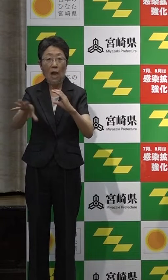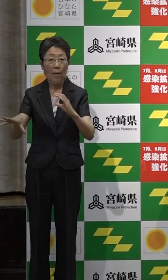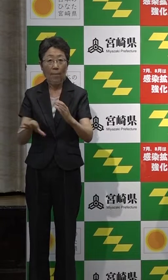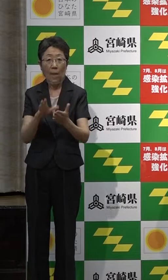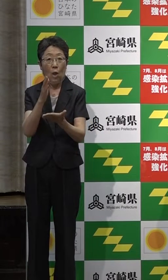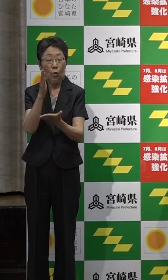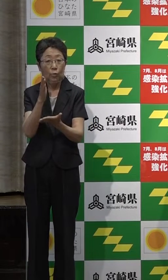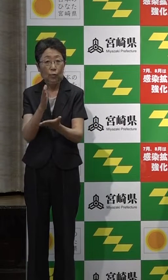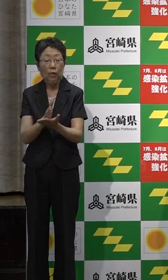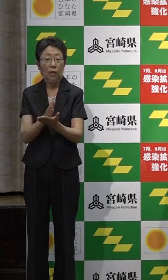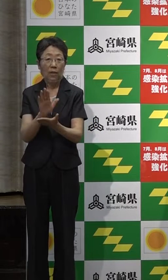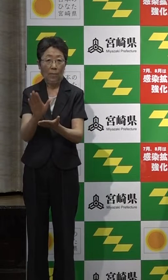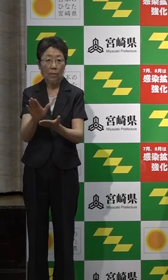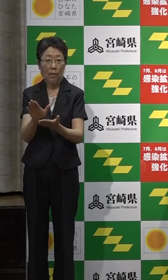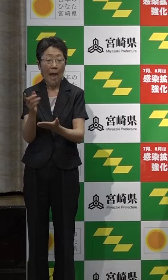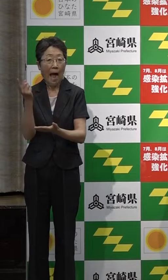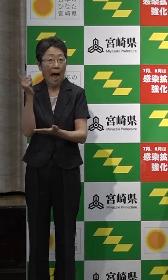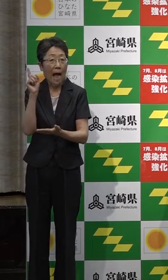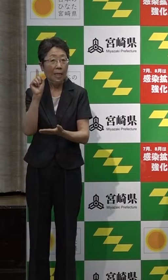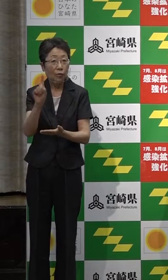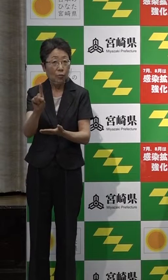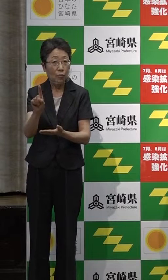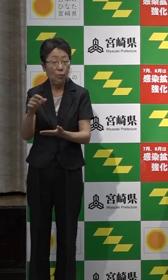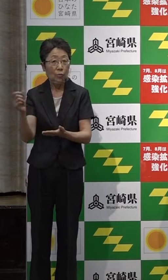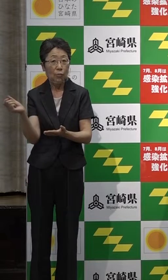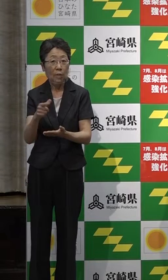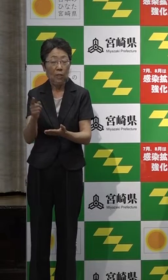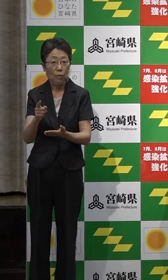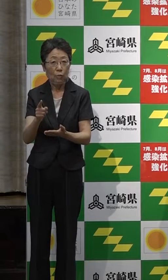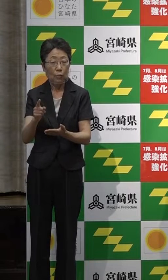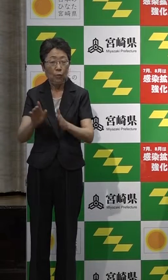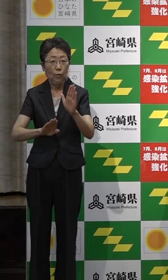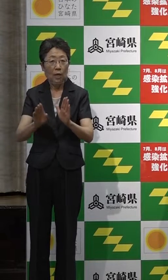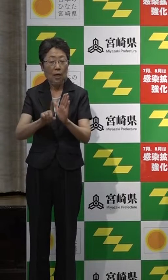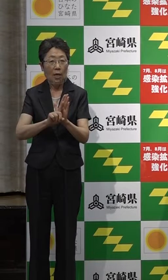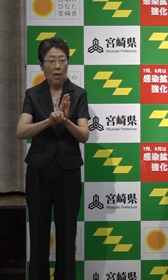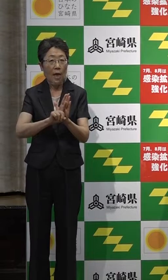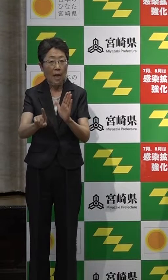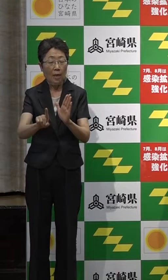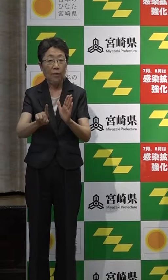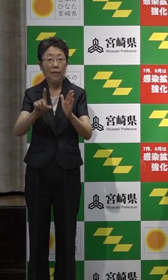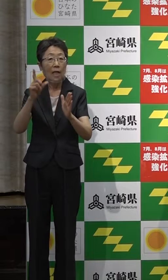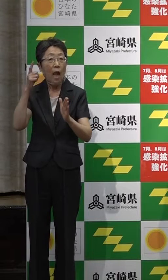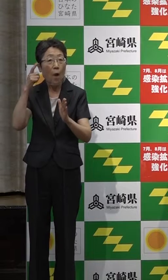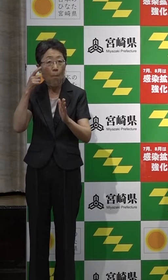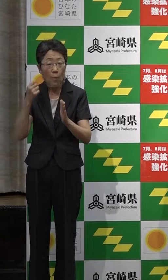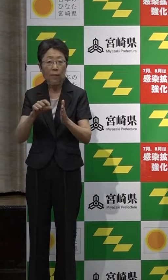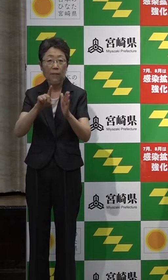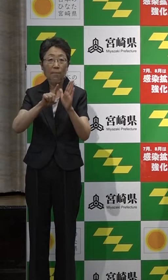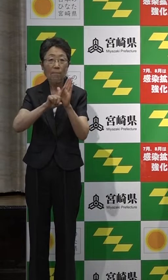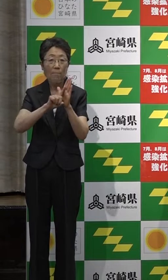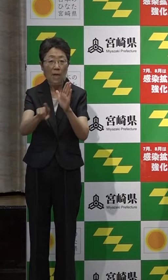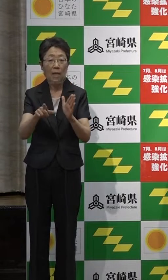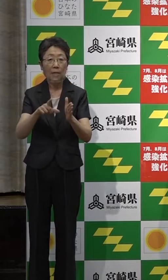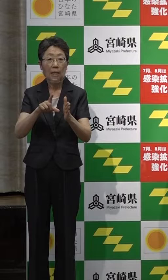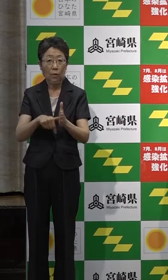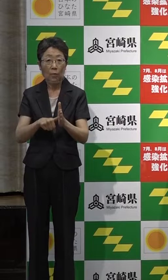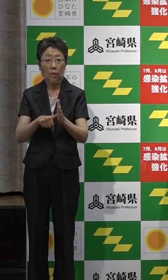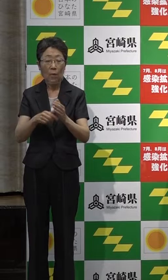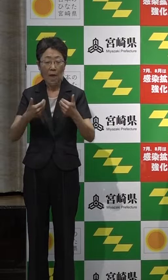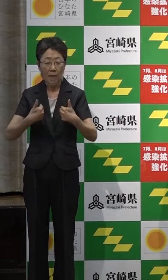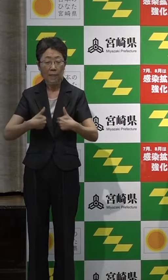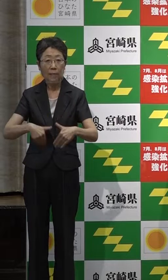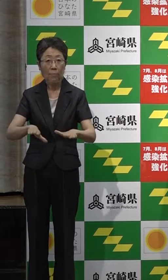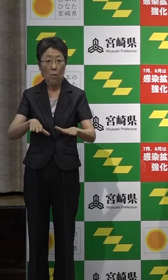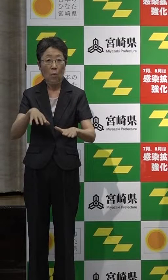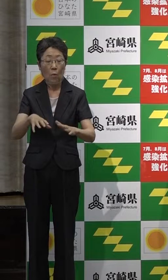のような感染拡大緊急警報の判断ということに至れば、全県域で地方宮旅キャンペーンにつ